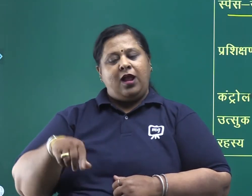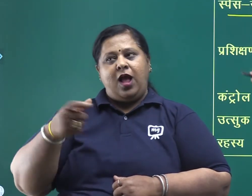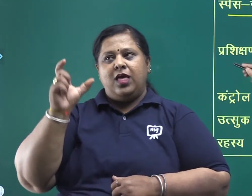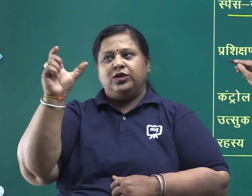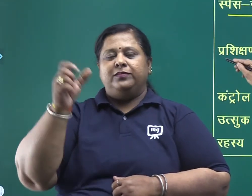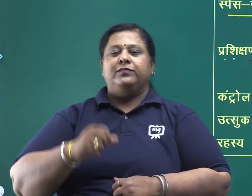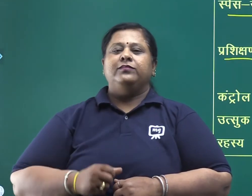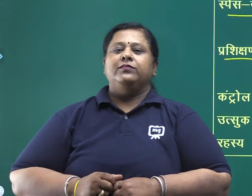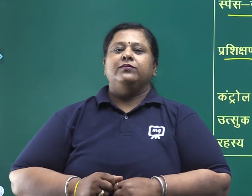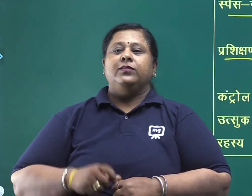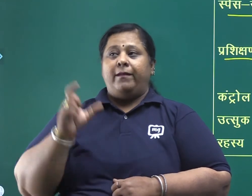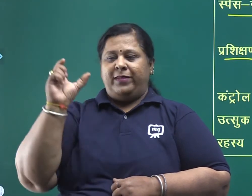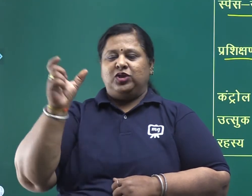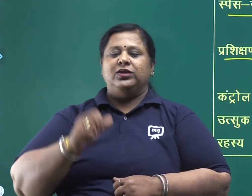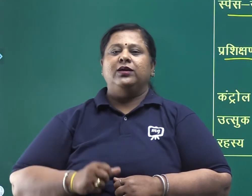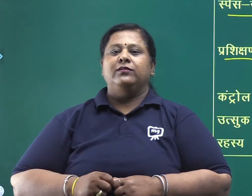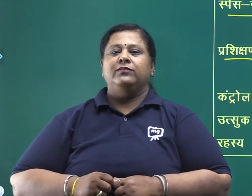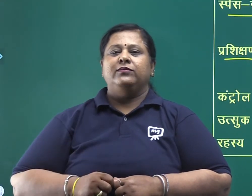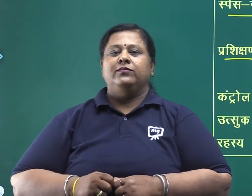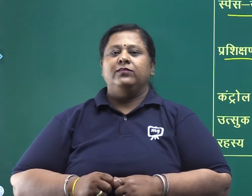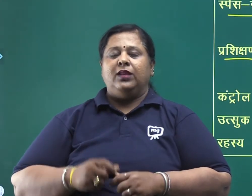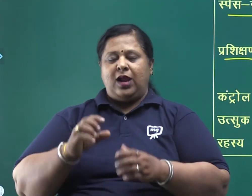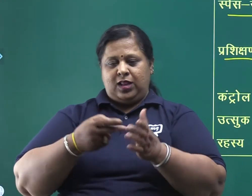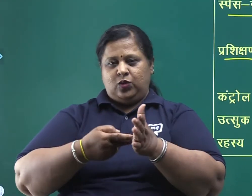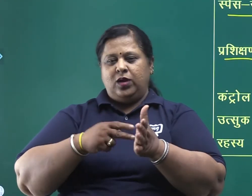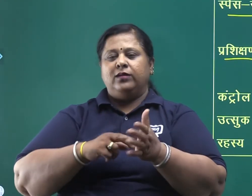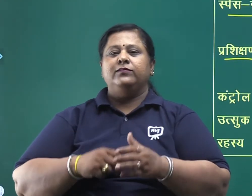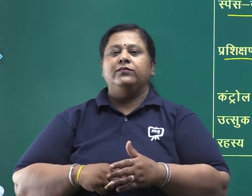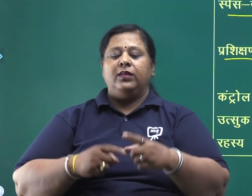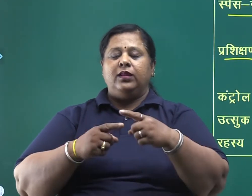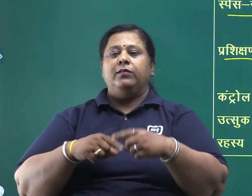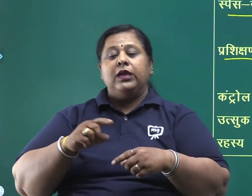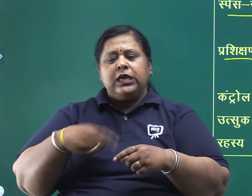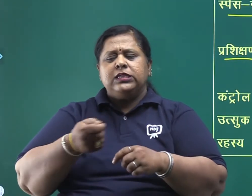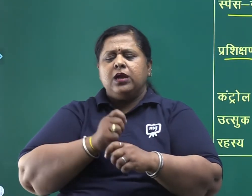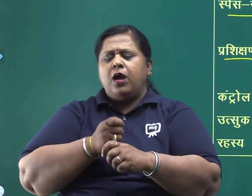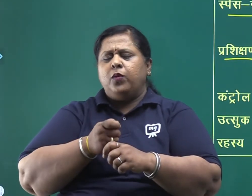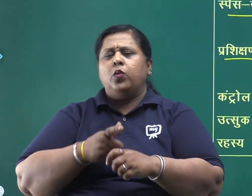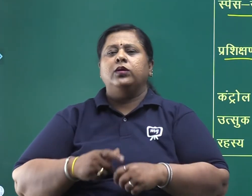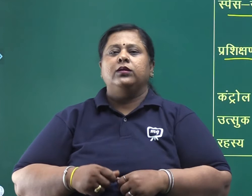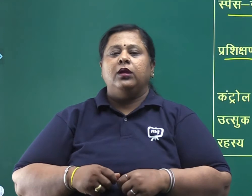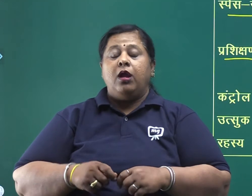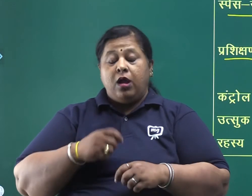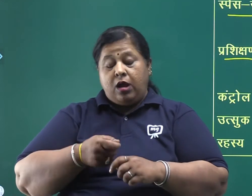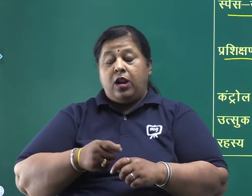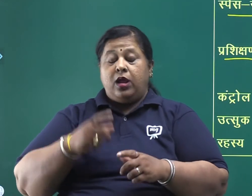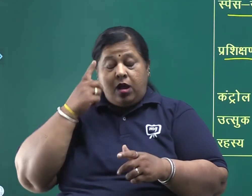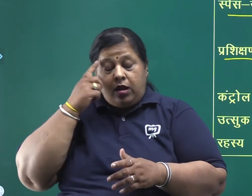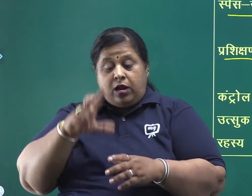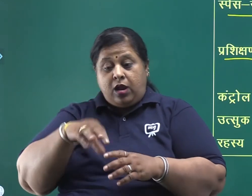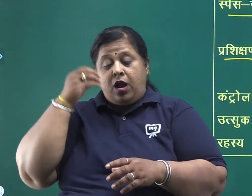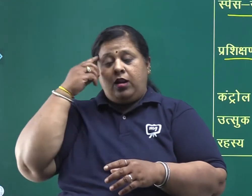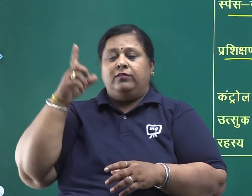अगला शब्द प्रशिक्षण। अर्थ होगा किसी काम को करने का ज्ञान।